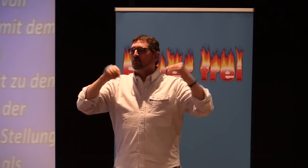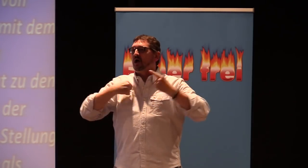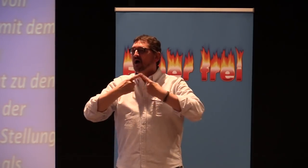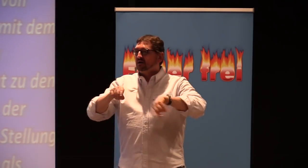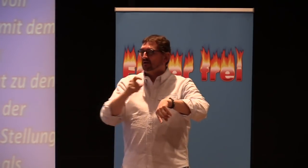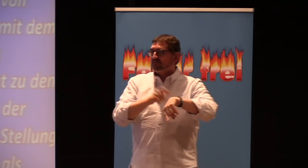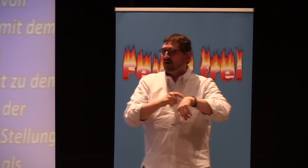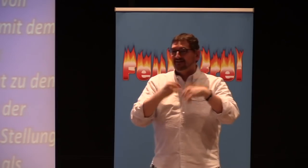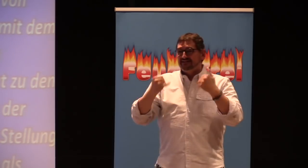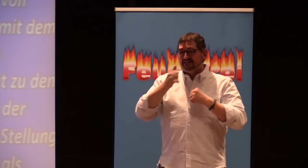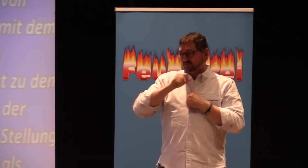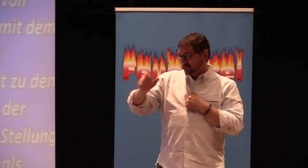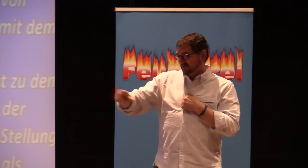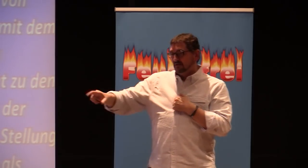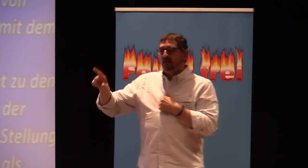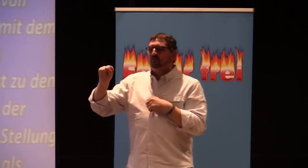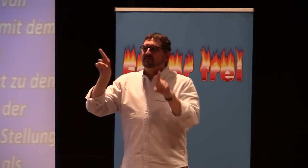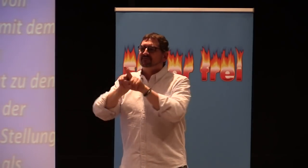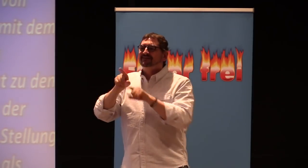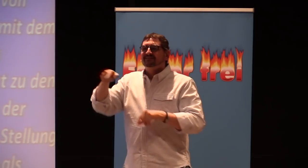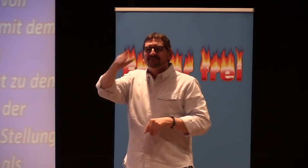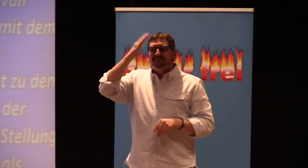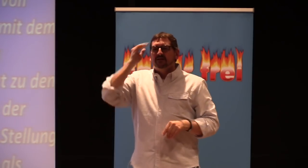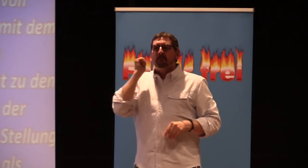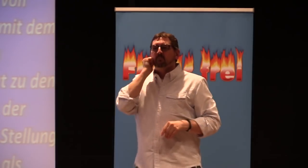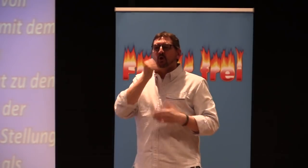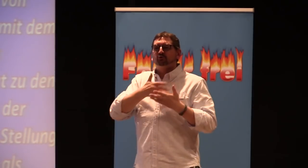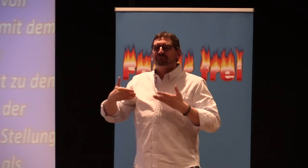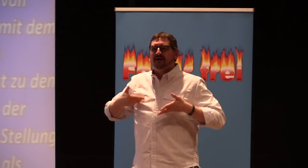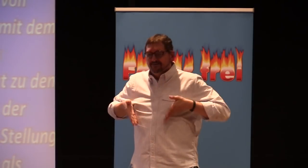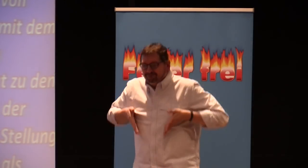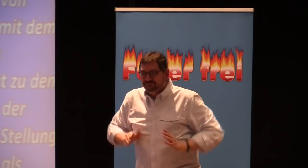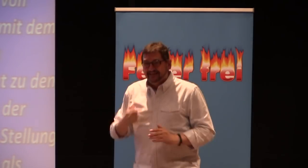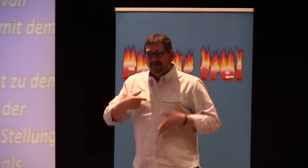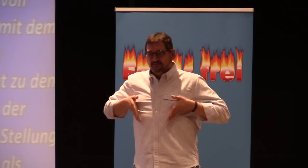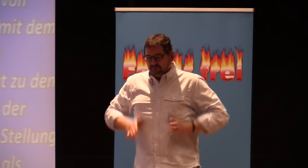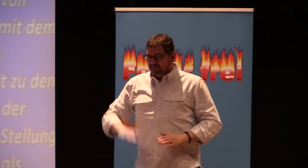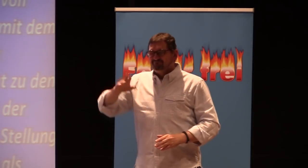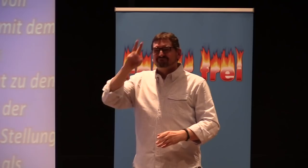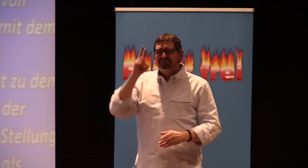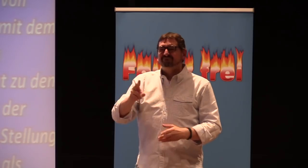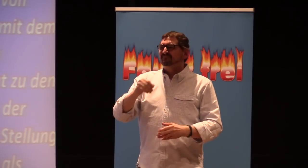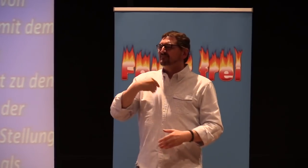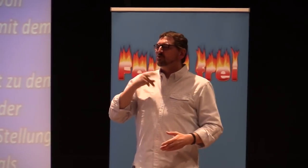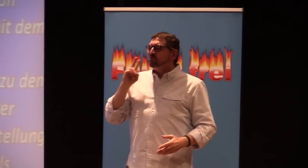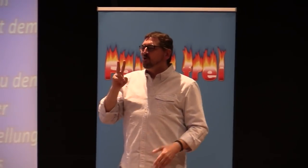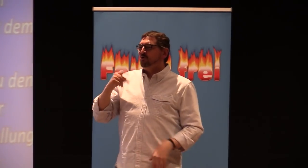Es ist ja so, dass wir ältere Generationen natürlich in einer ganz anderen Zeit noch aufgewachsen sind.